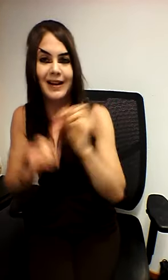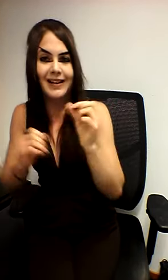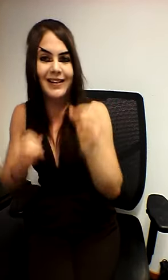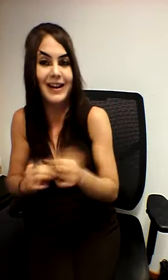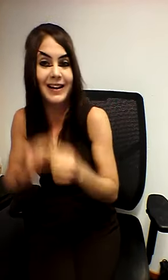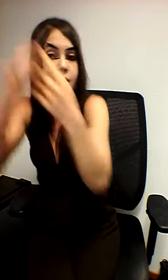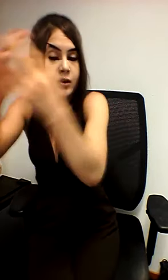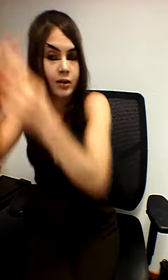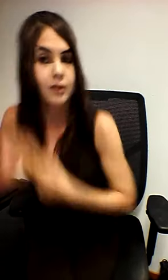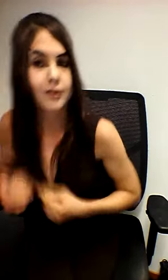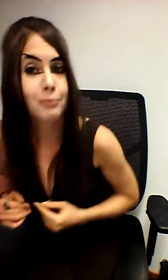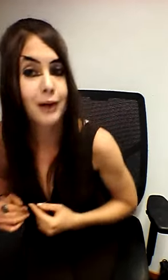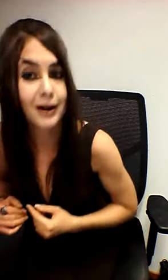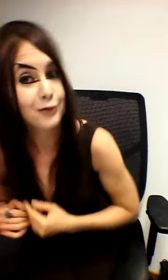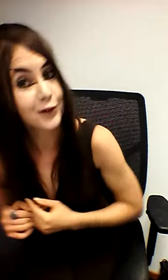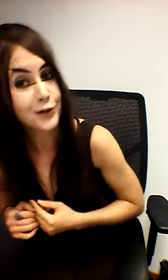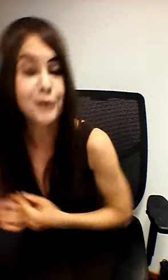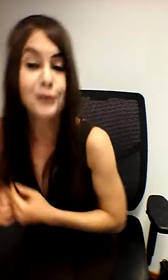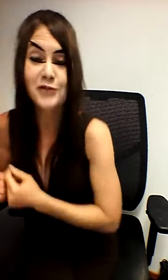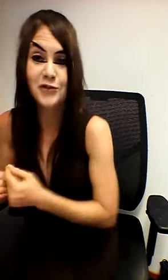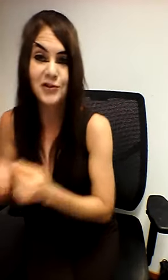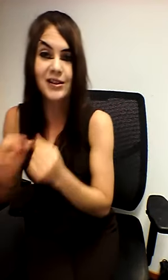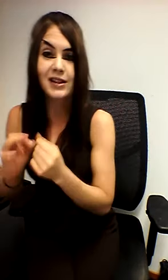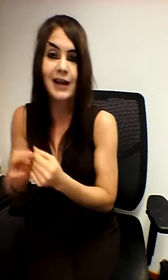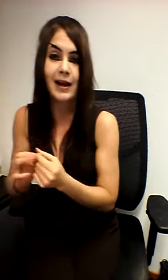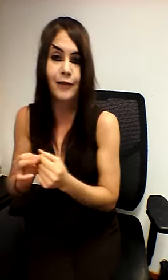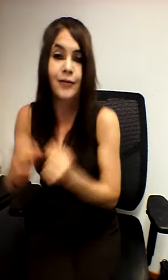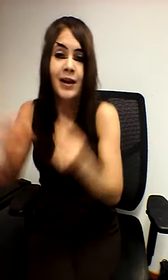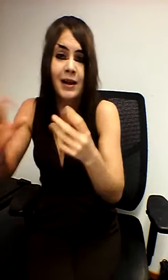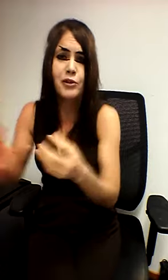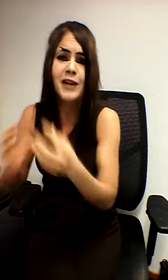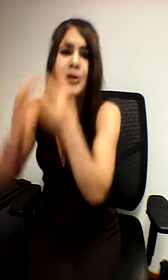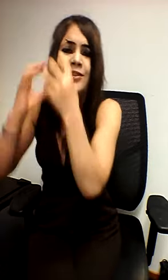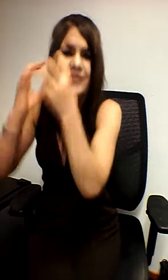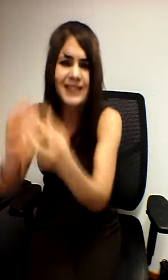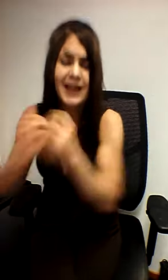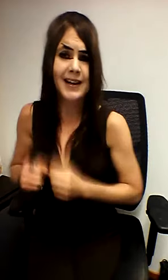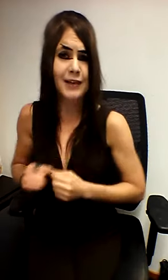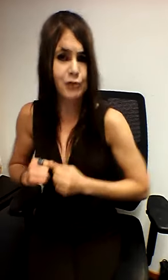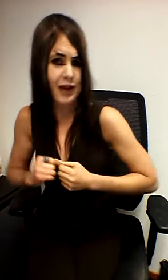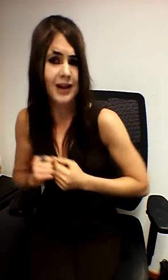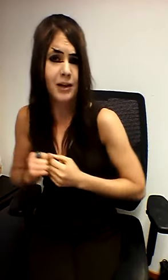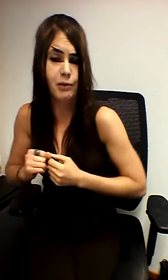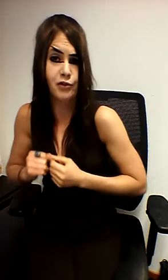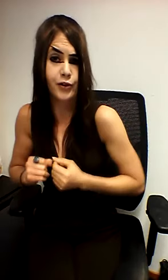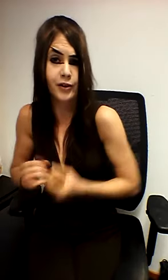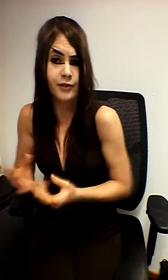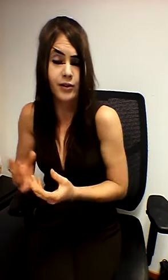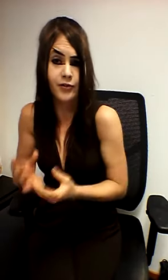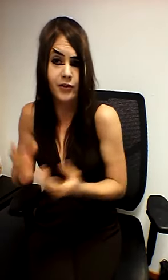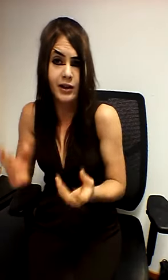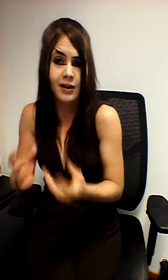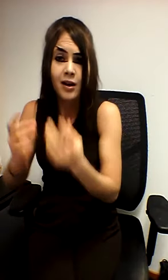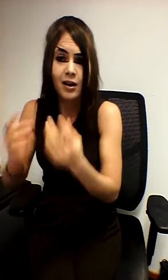bijgedragen aan het behoud van een goede voedingsverstand in het lijf. En moet jouw dieet dus aangepast worden. Want ja, als